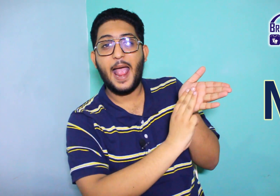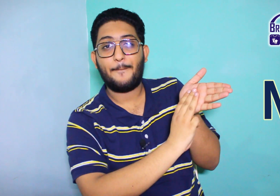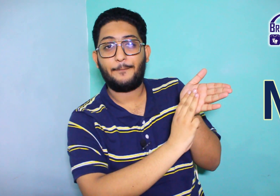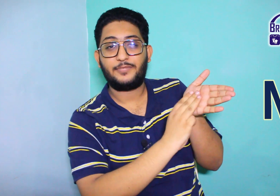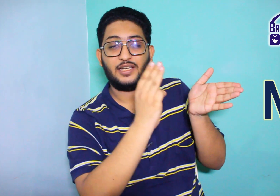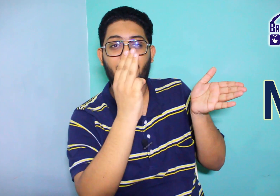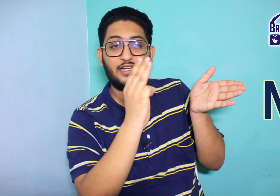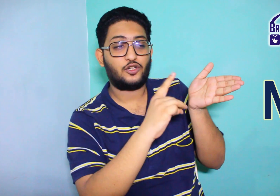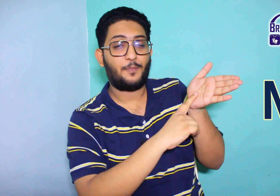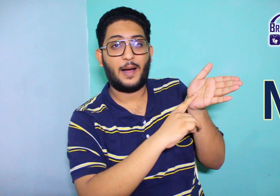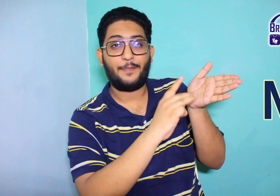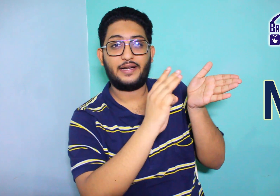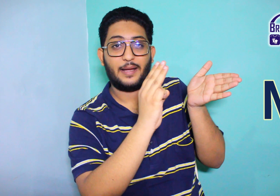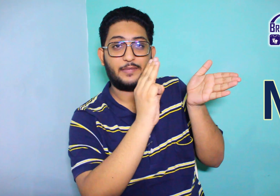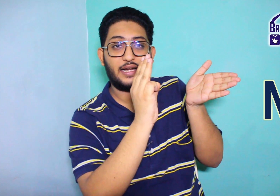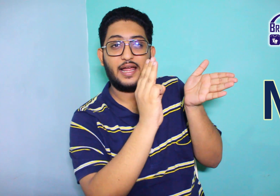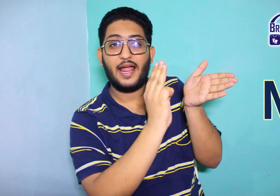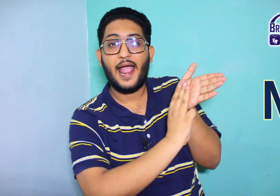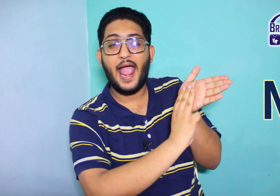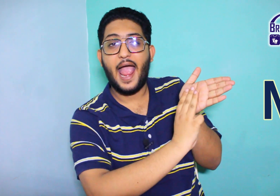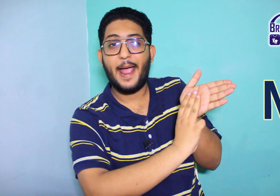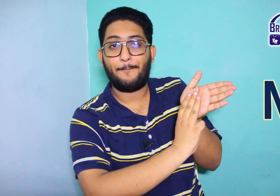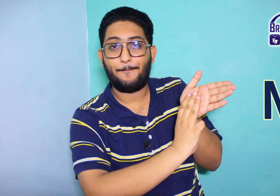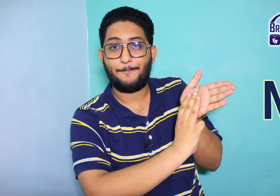एम। थ्री फिंगर्स को पाम पे टैप करना है। एम